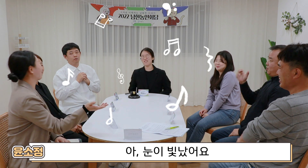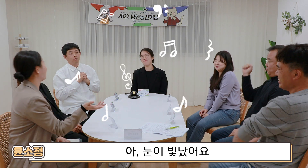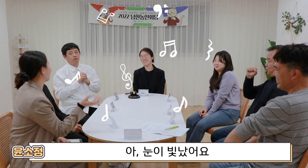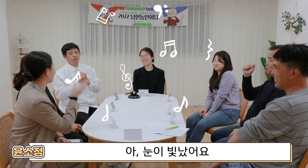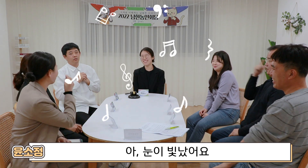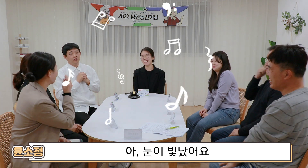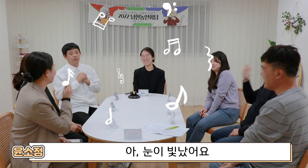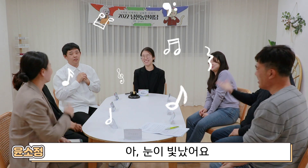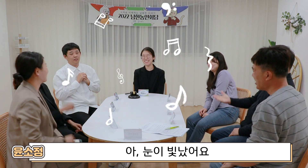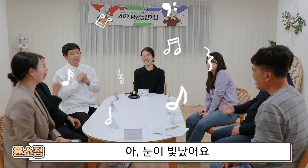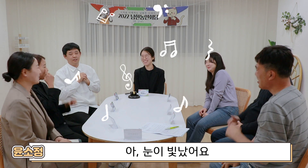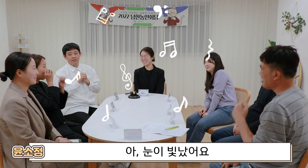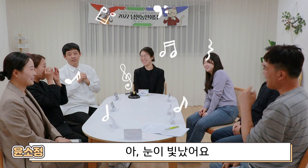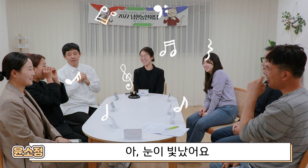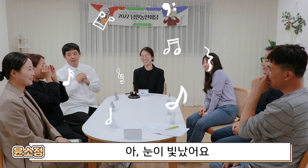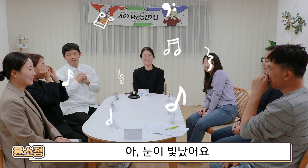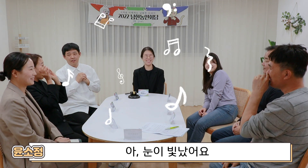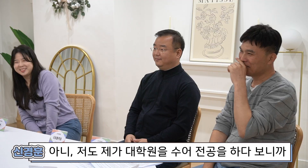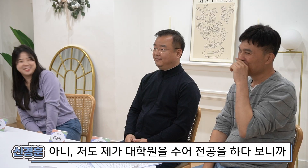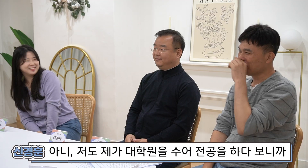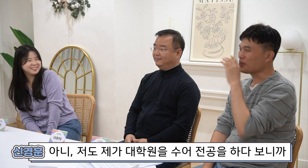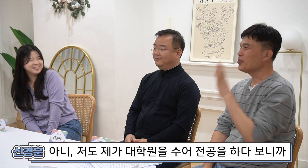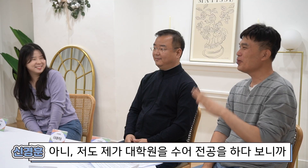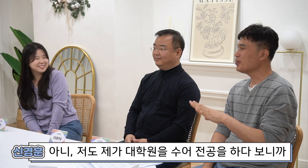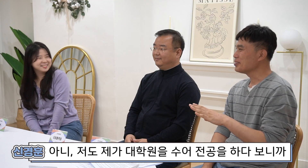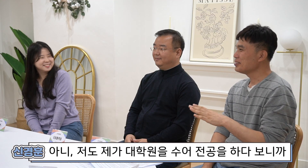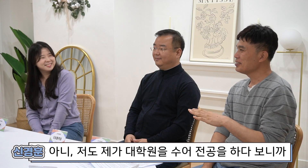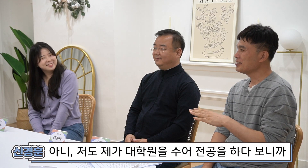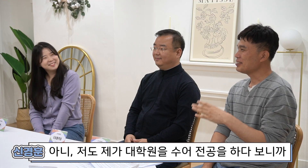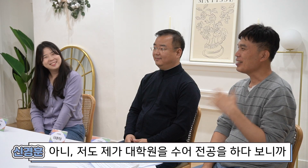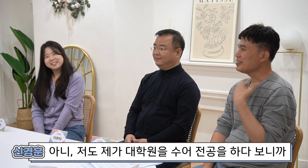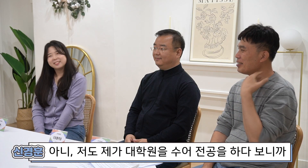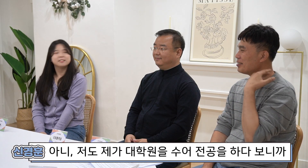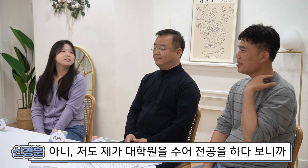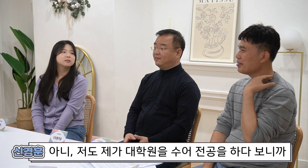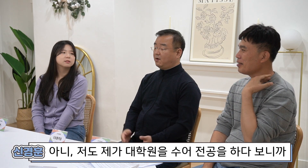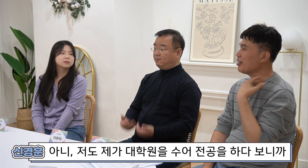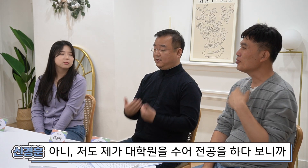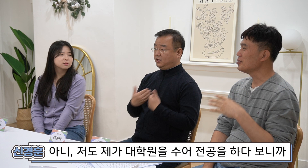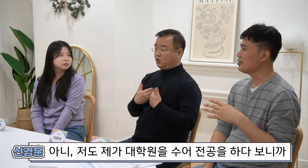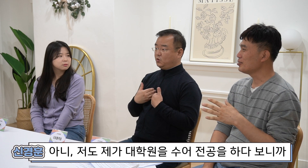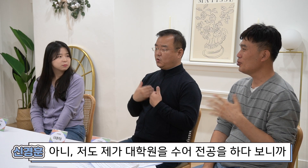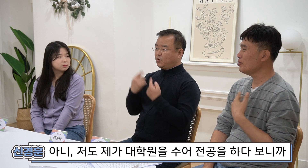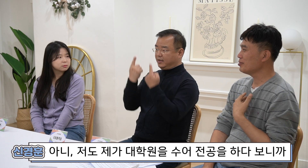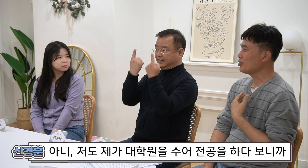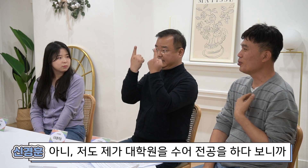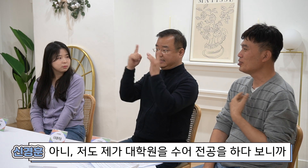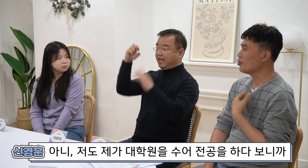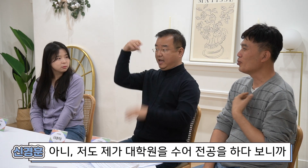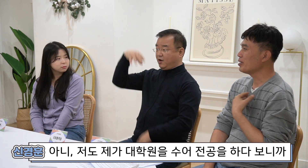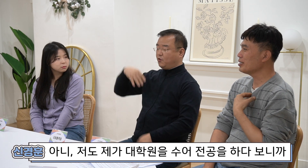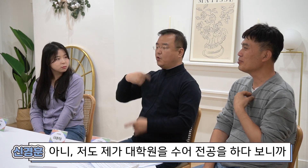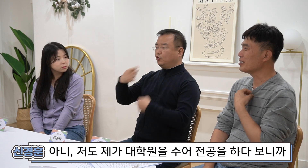눈이 빛났어요. 아니, 저도 제가 이제 대학원을 수어 교원 전공을 하다